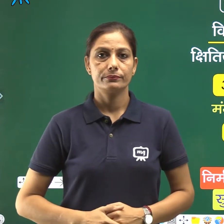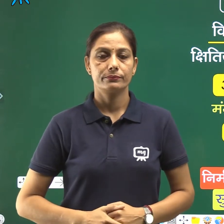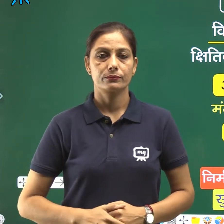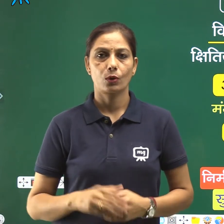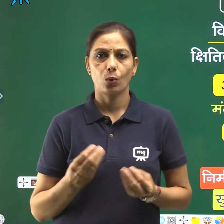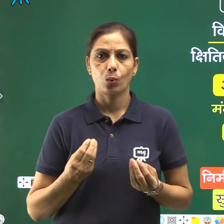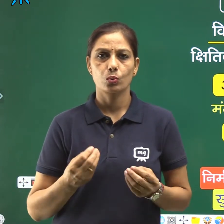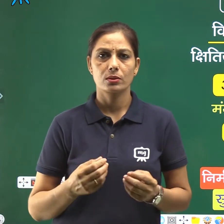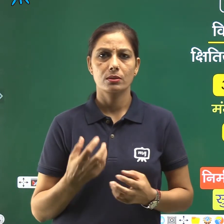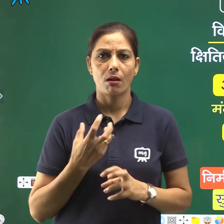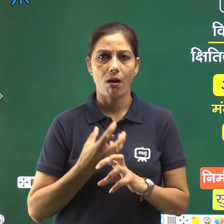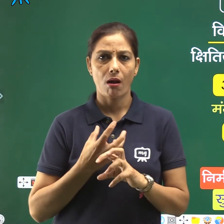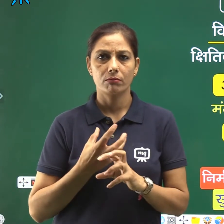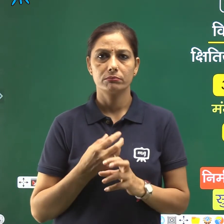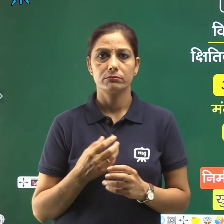कुछ कठिन शब्द